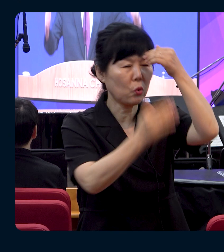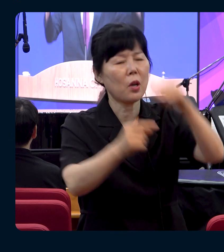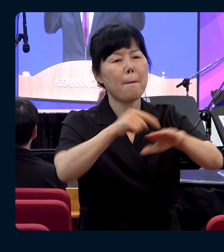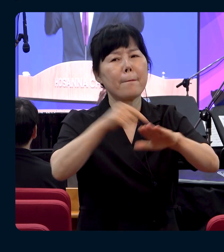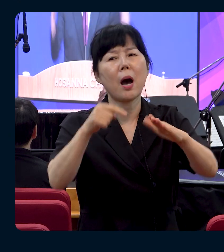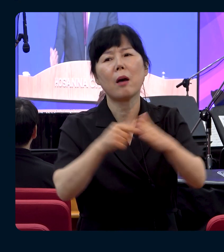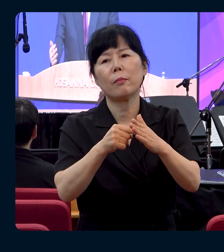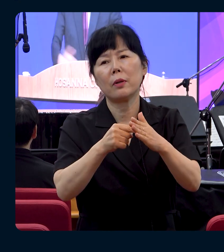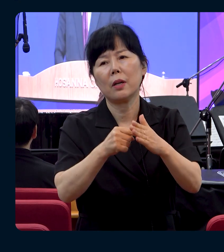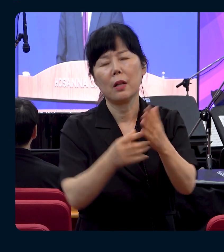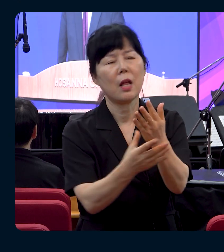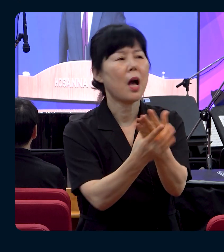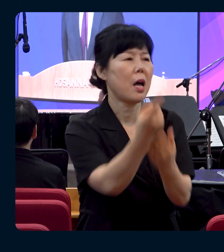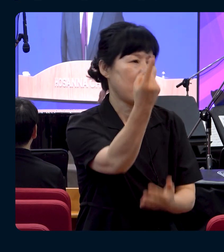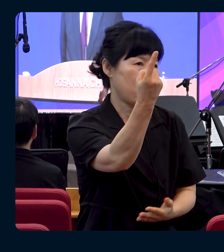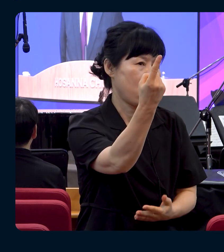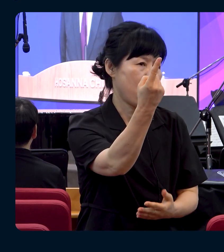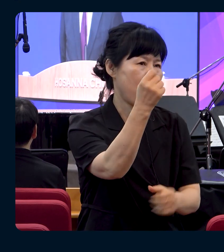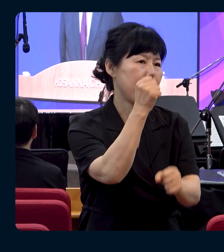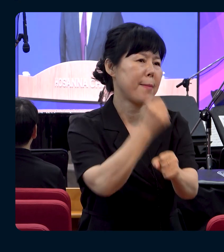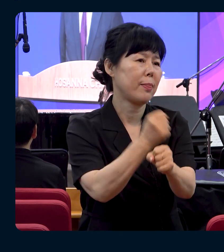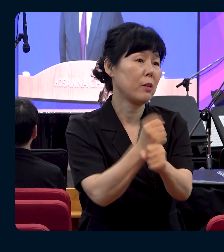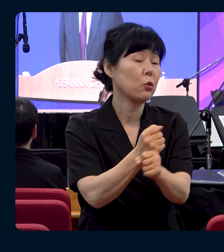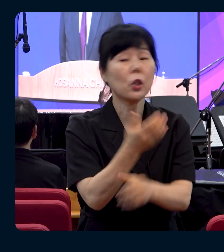있는 바로 그런 사람이 가야 한다는 것이죠.